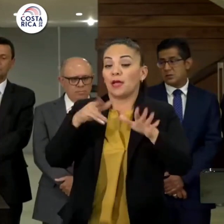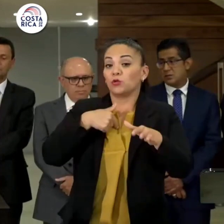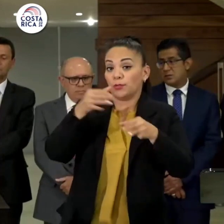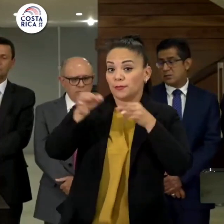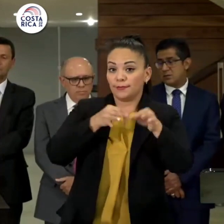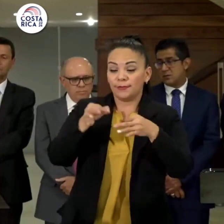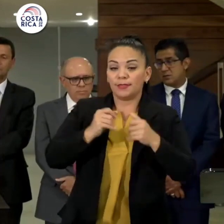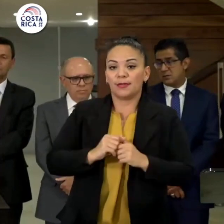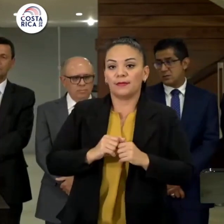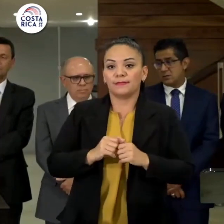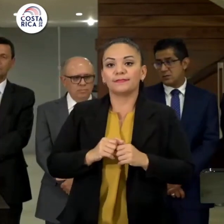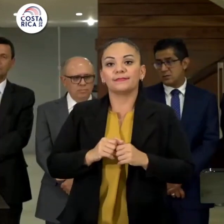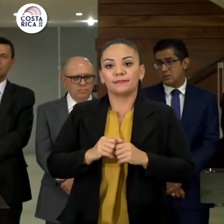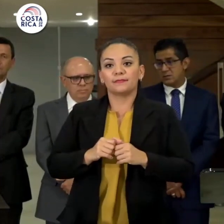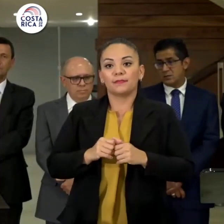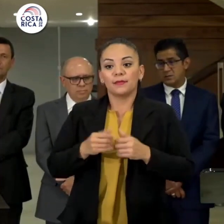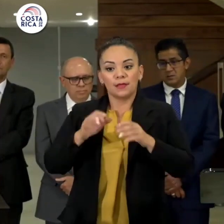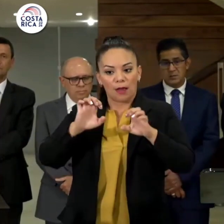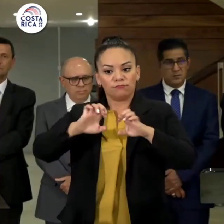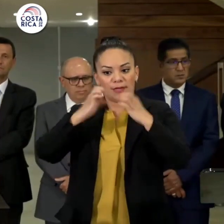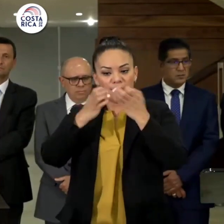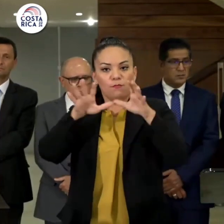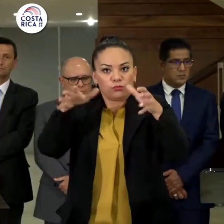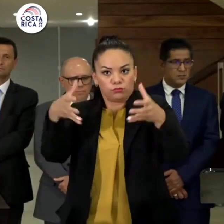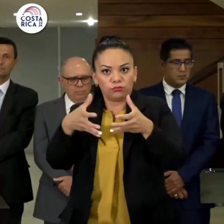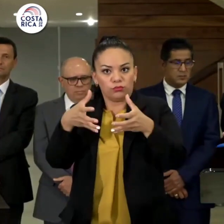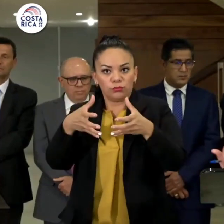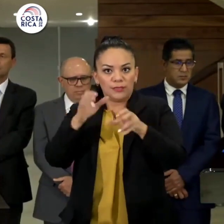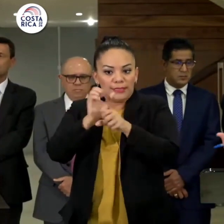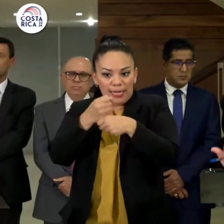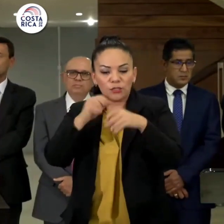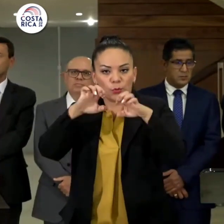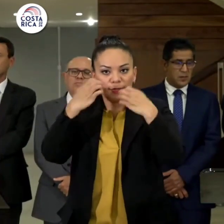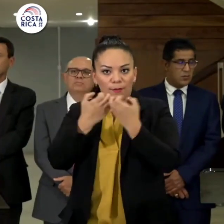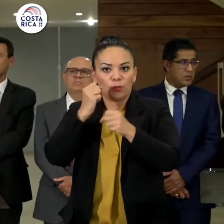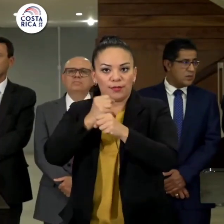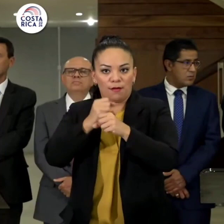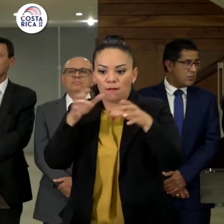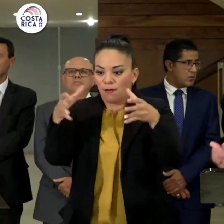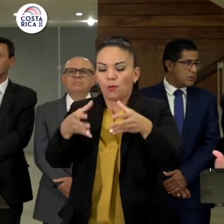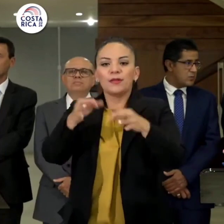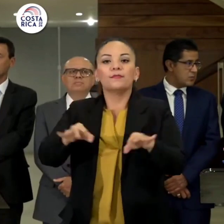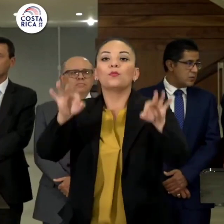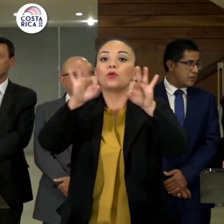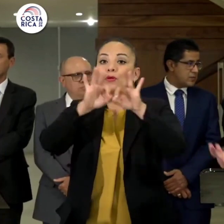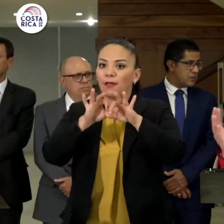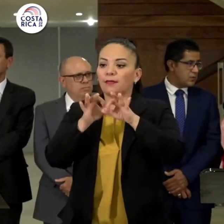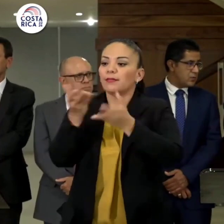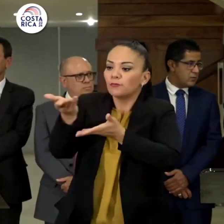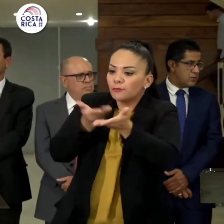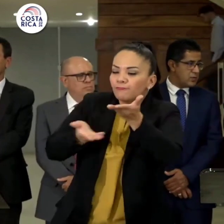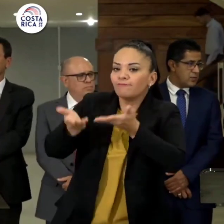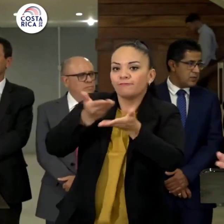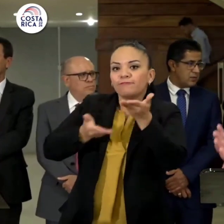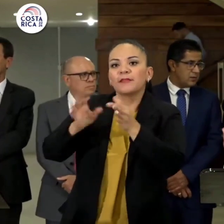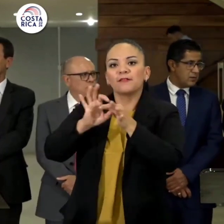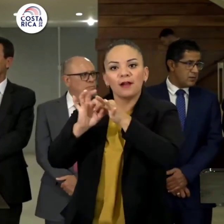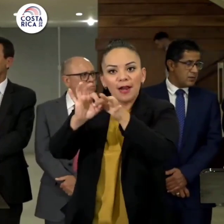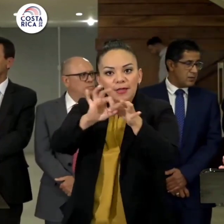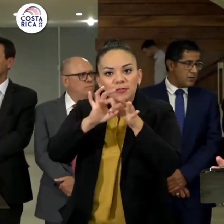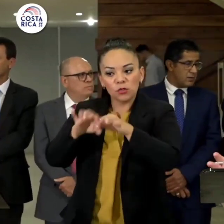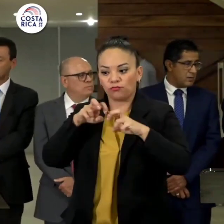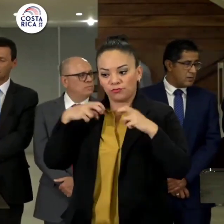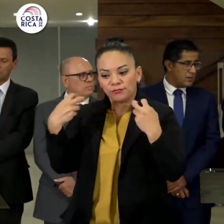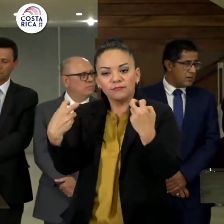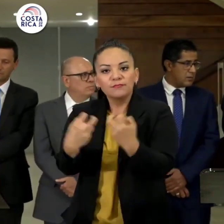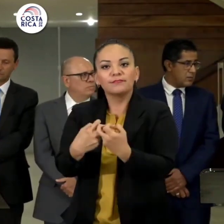que justamente se integró un equipo de trabajo, que creo que eso es lo más importante, ¿verdad? Esa relación que tenemos de poder sentarnos y en